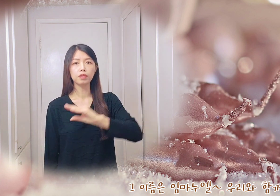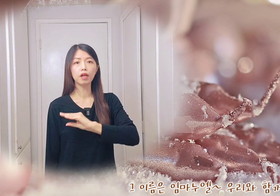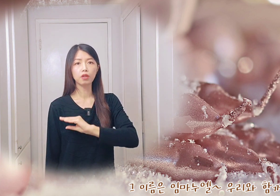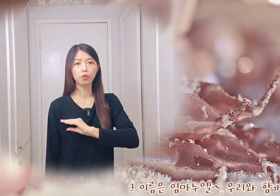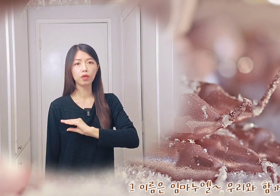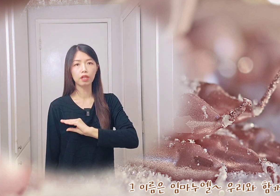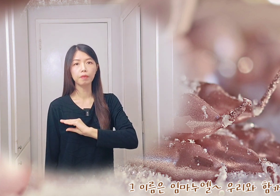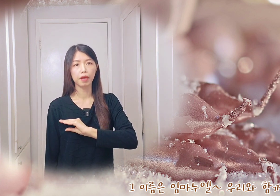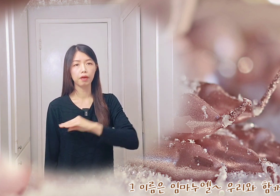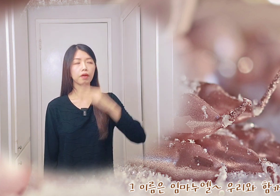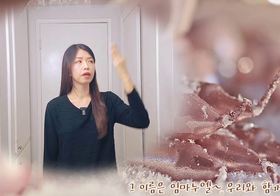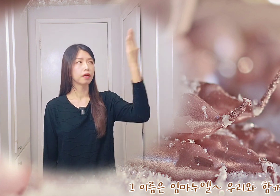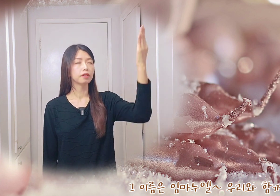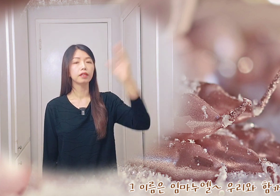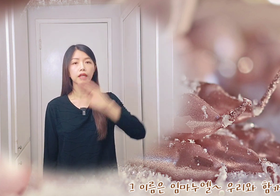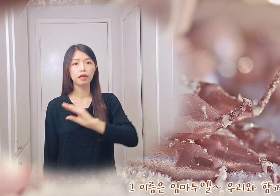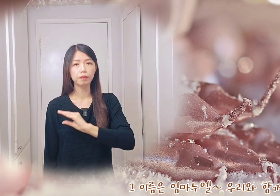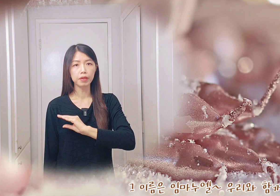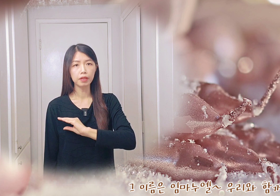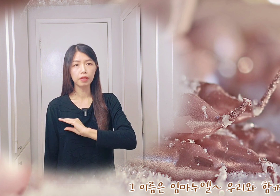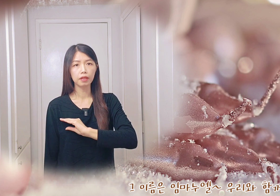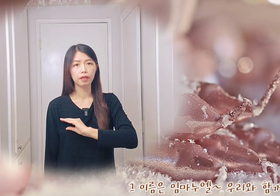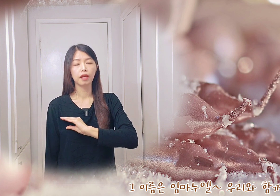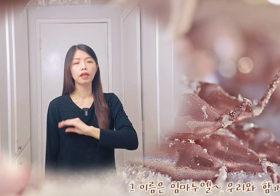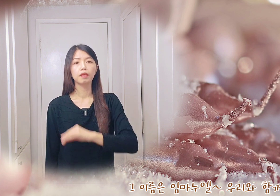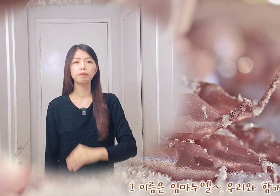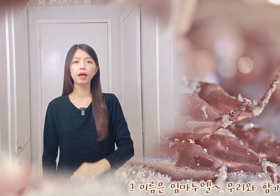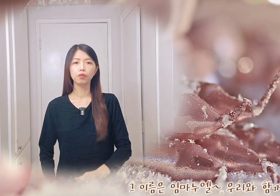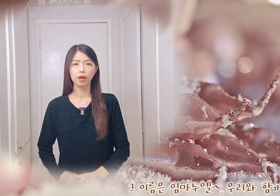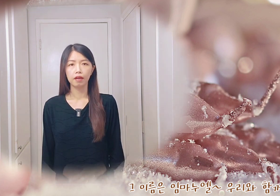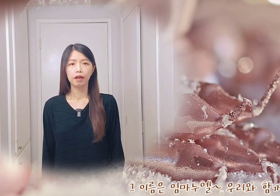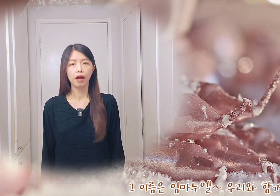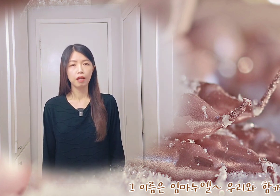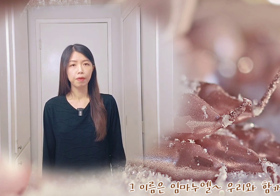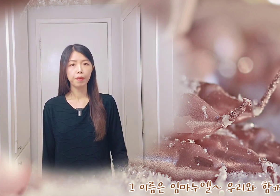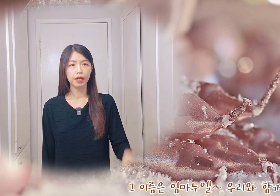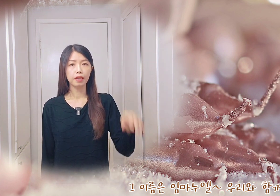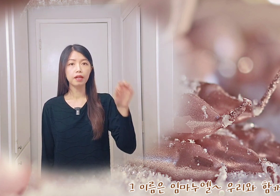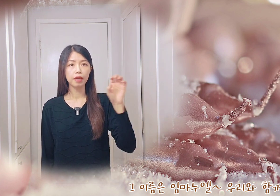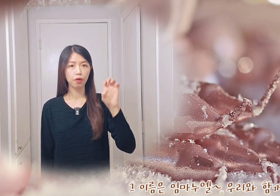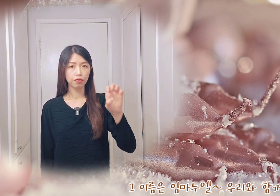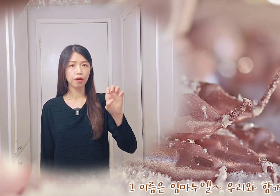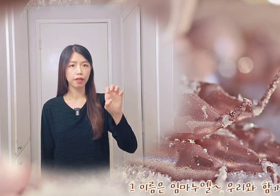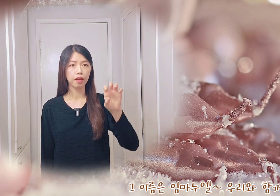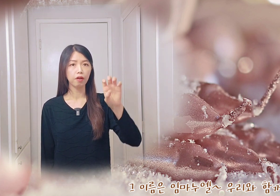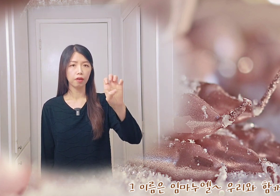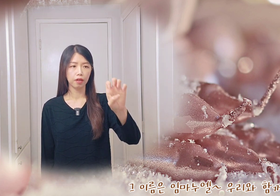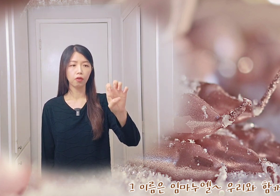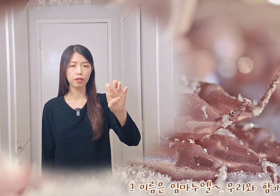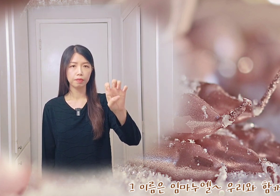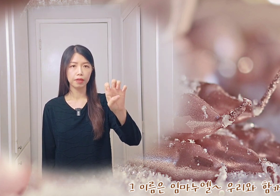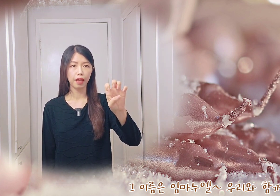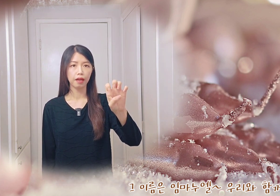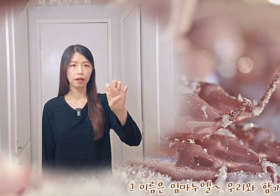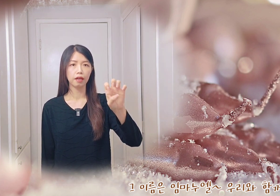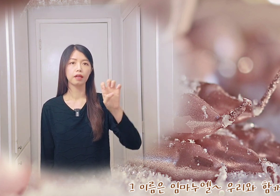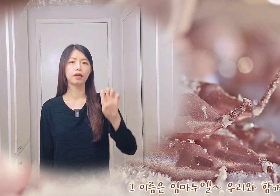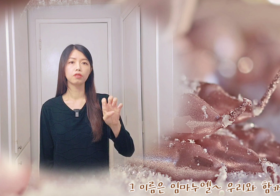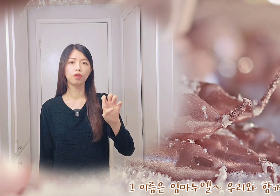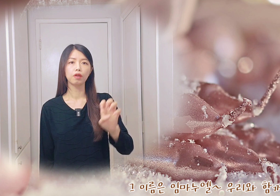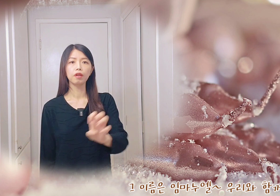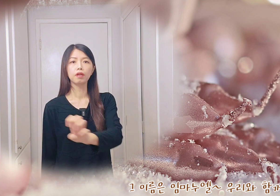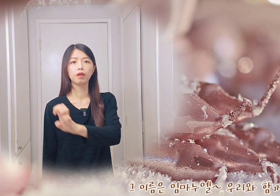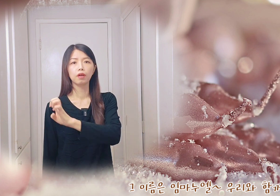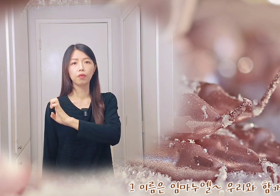손 전체를 하셔도 이름이에요. 그 이름은 임마누엘, 알파벳 1을 사용한 수어인데요. 이렇게 씁니다.